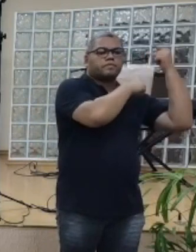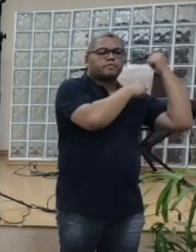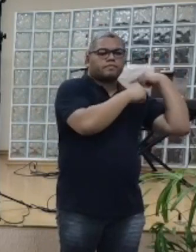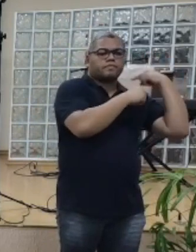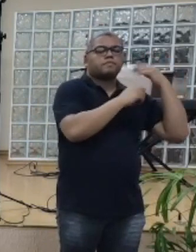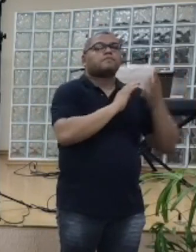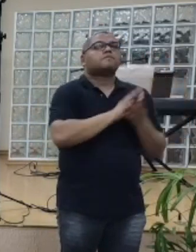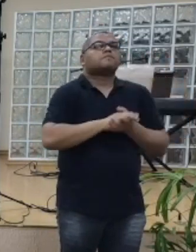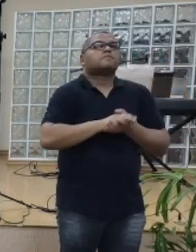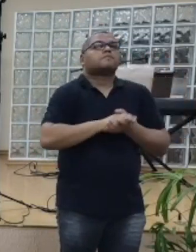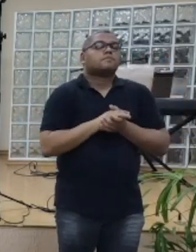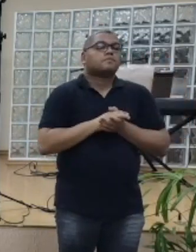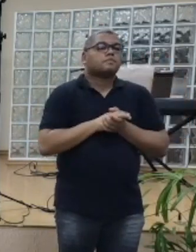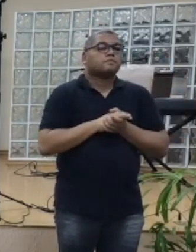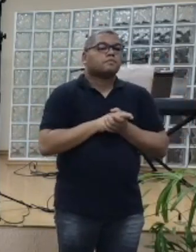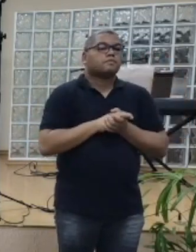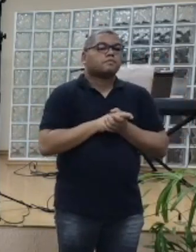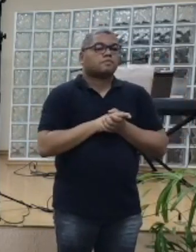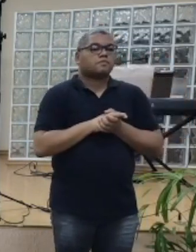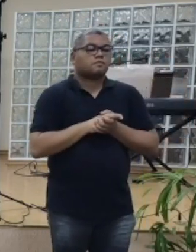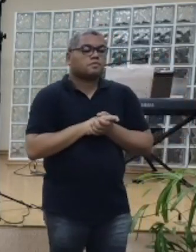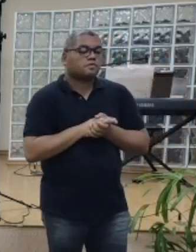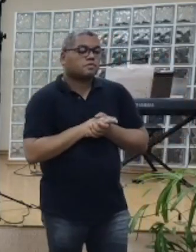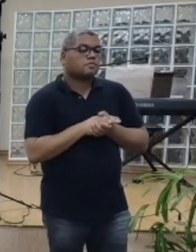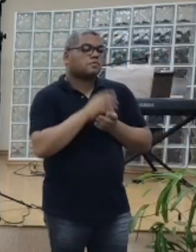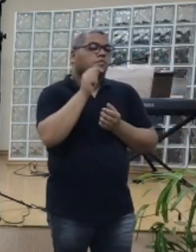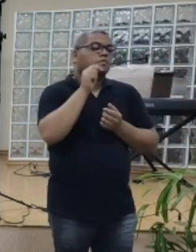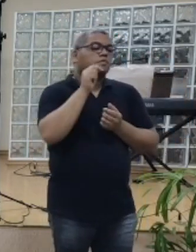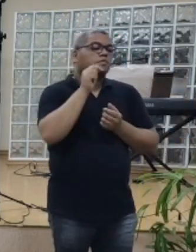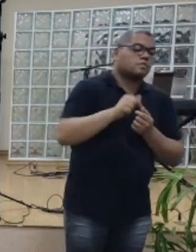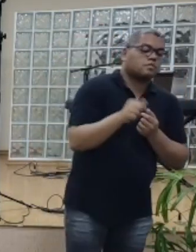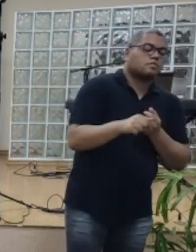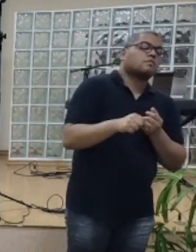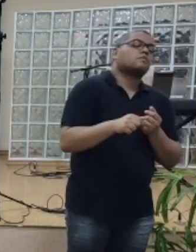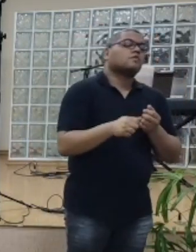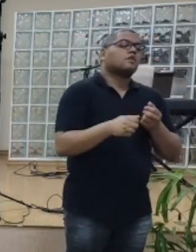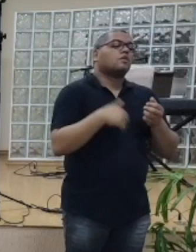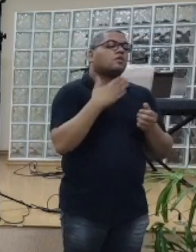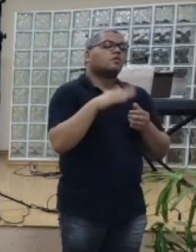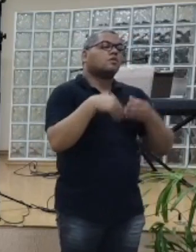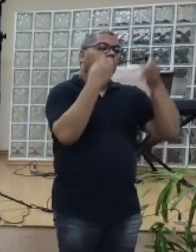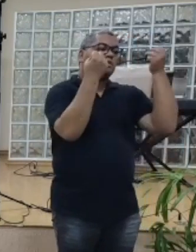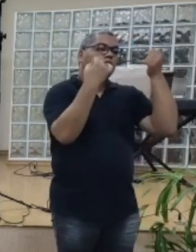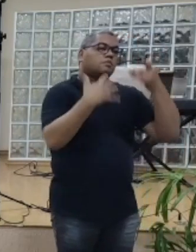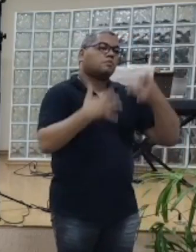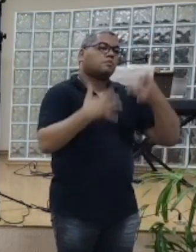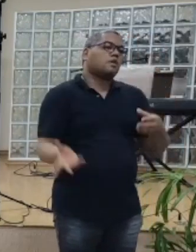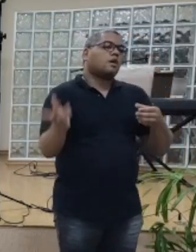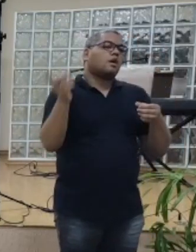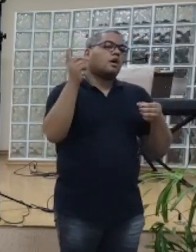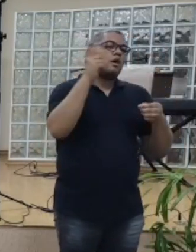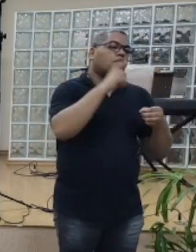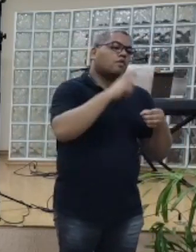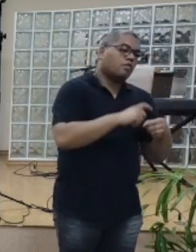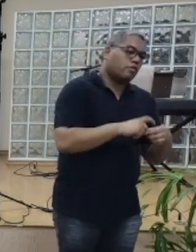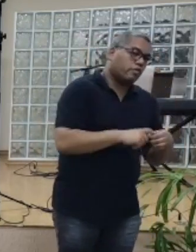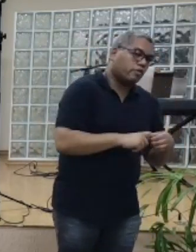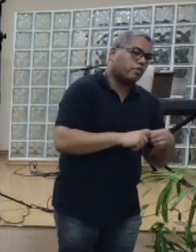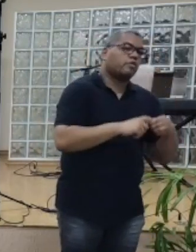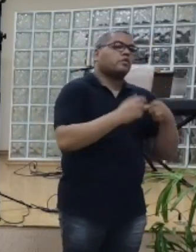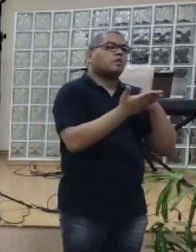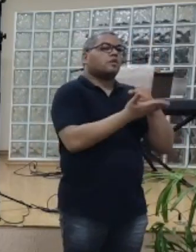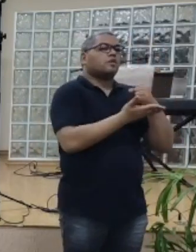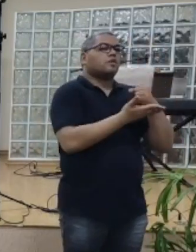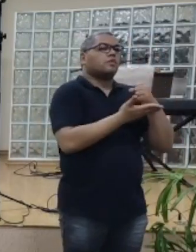versículo que diz aqui respeito a retornar aos rudimentos fracos e pobres do mundo,